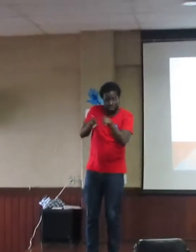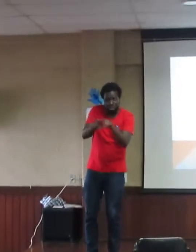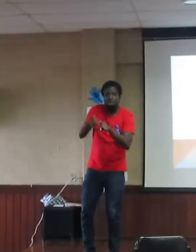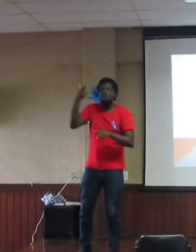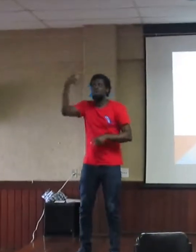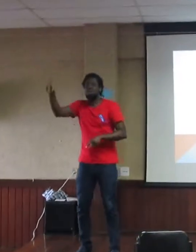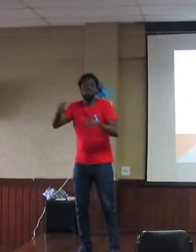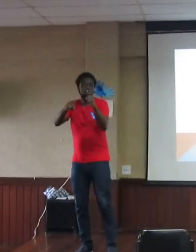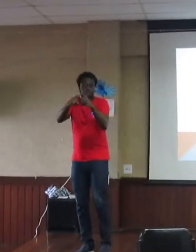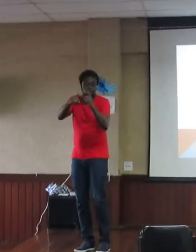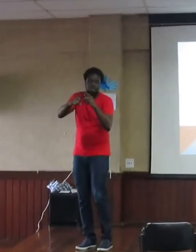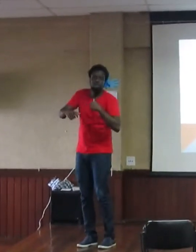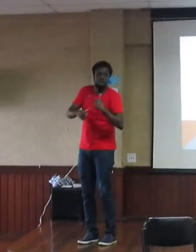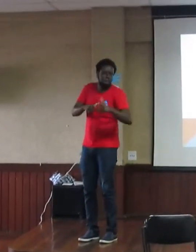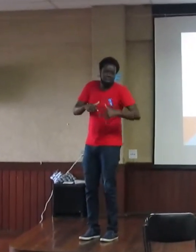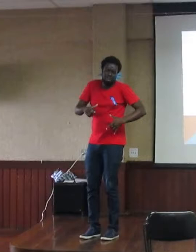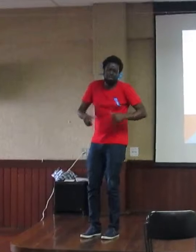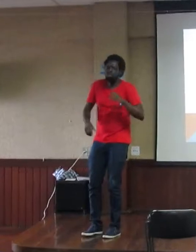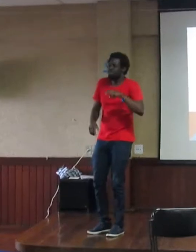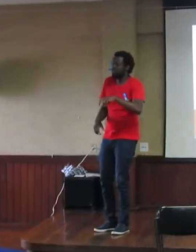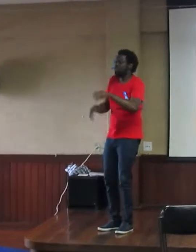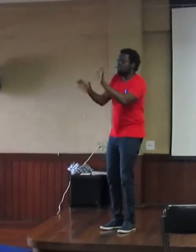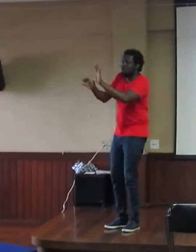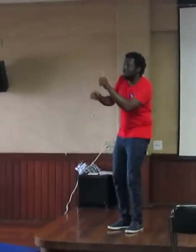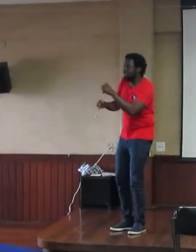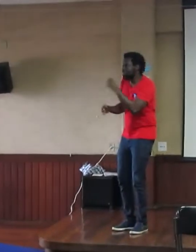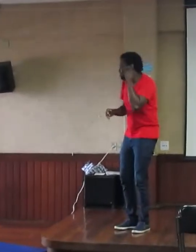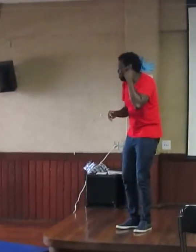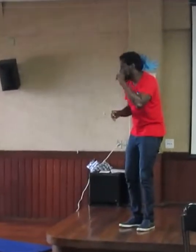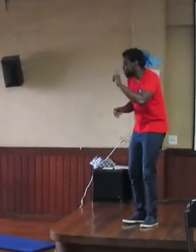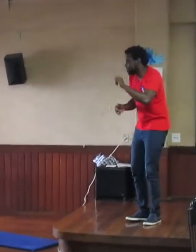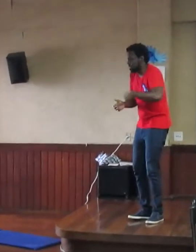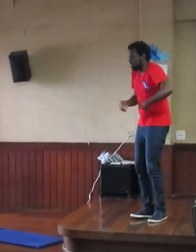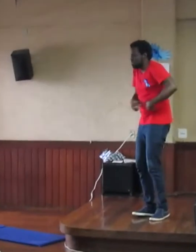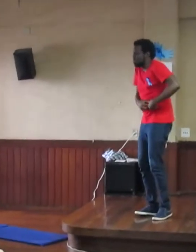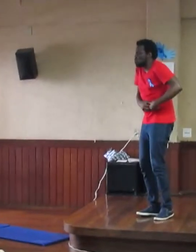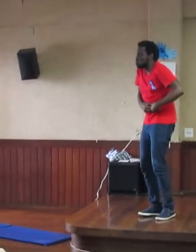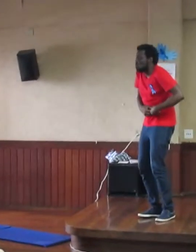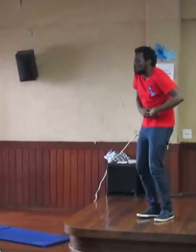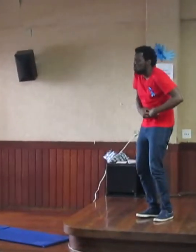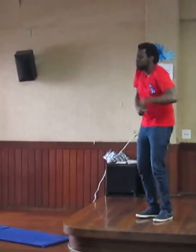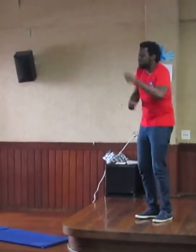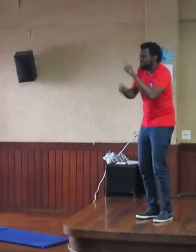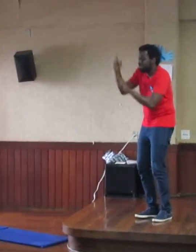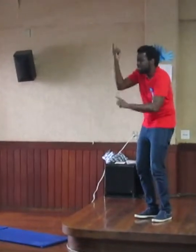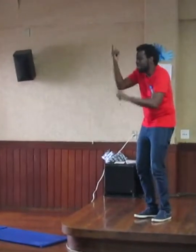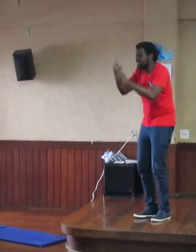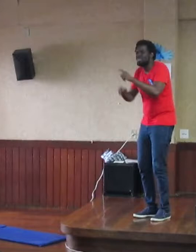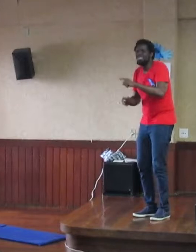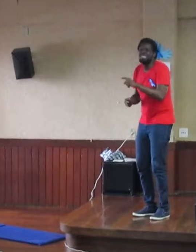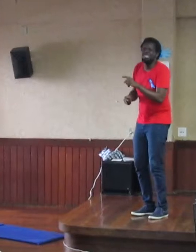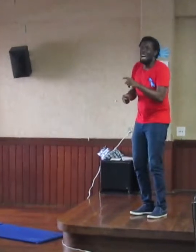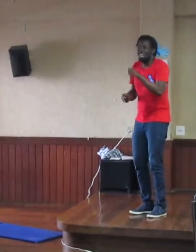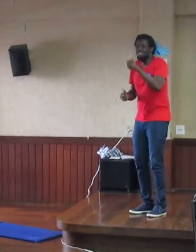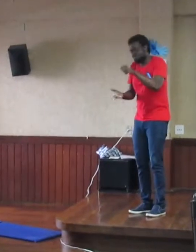para os surdos, pois também não é fácil. Também nas clínicas a gente encontra várias barreiras de comunicação. Nossa, eu sou surdo.